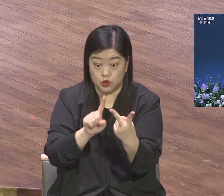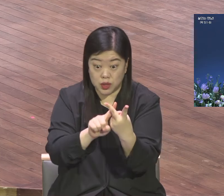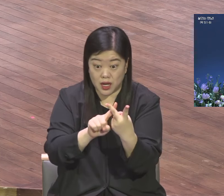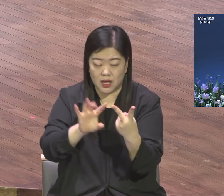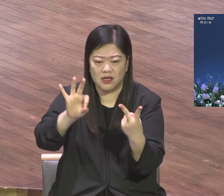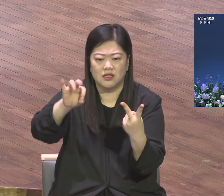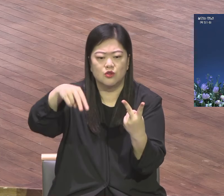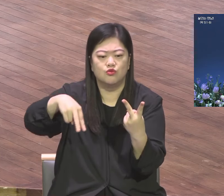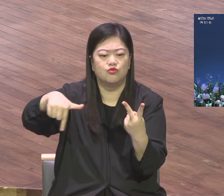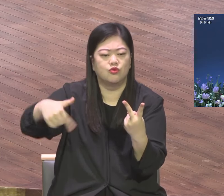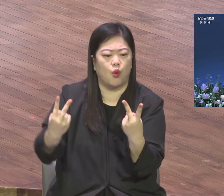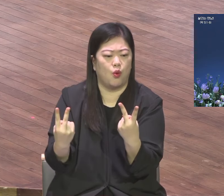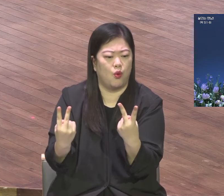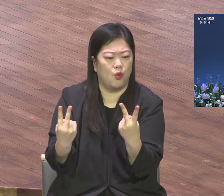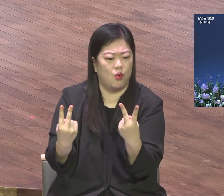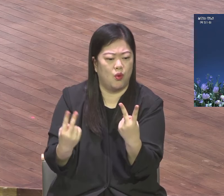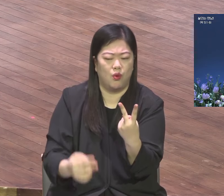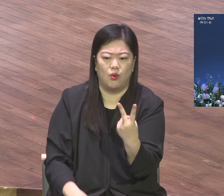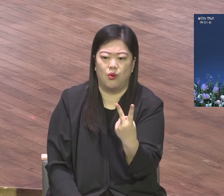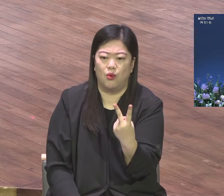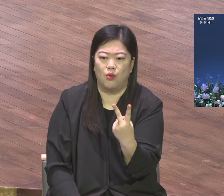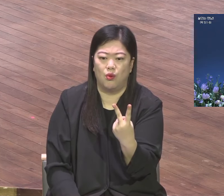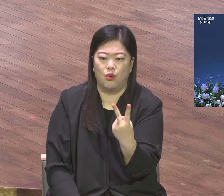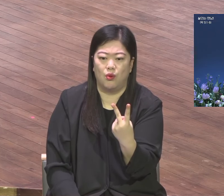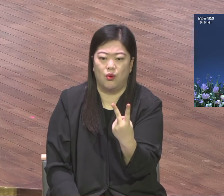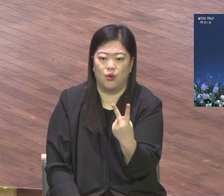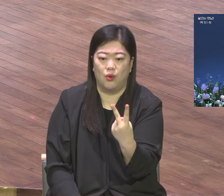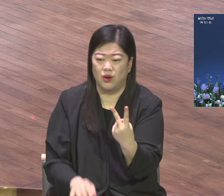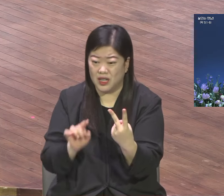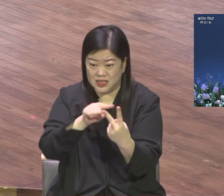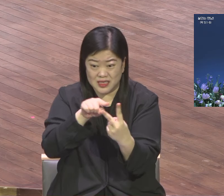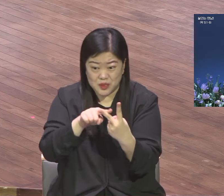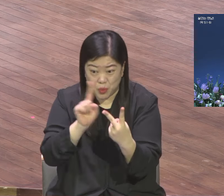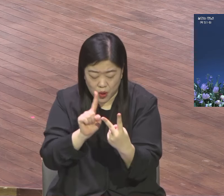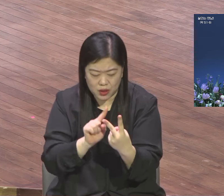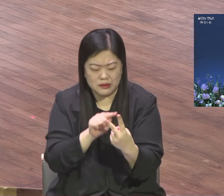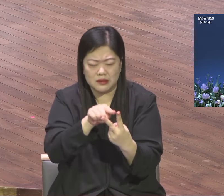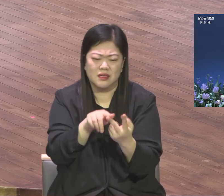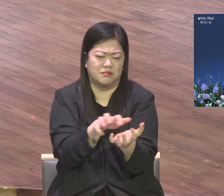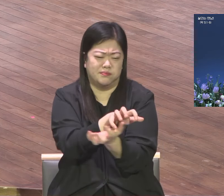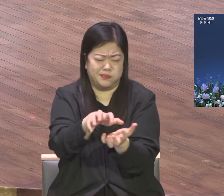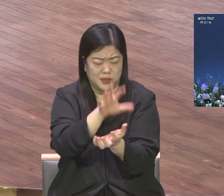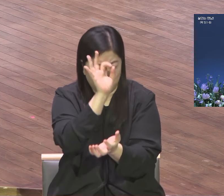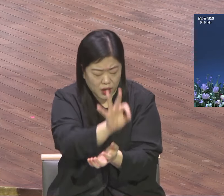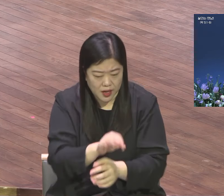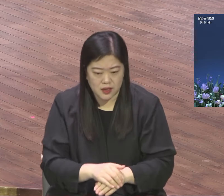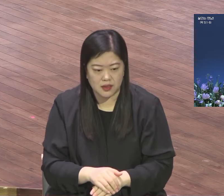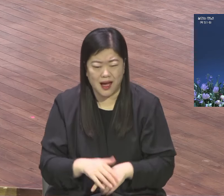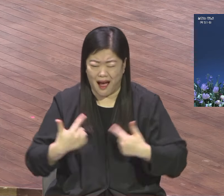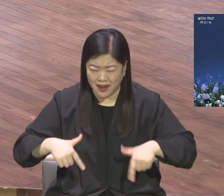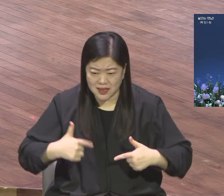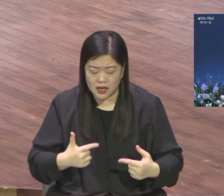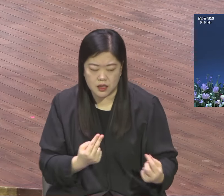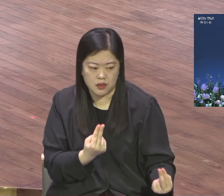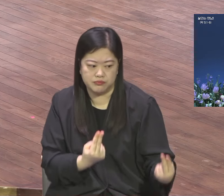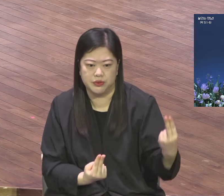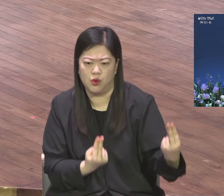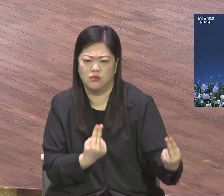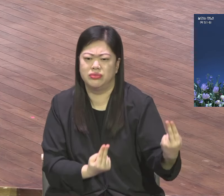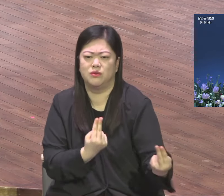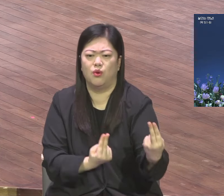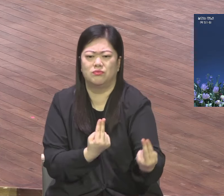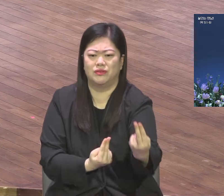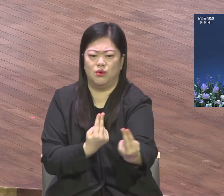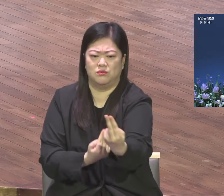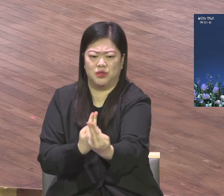일정한 틀을 정해놓고 다른 사람을 판단하고 그것을 지키지 못했을